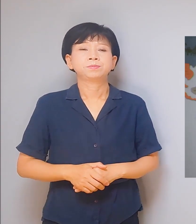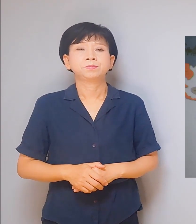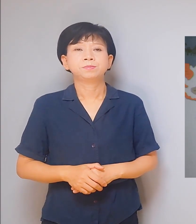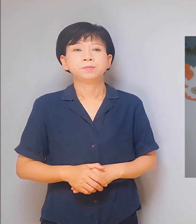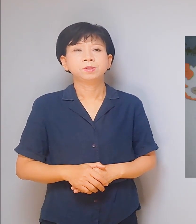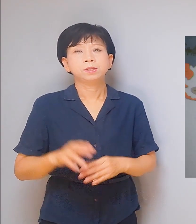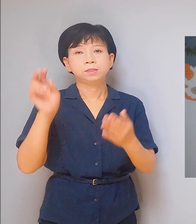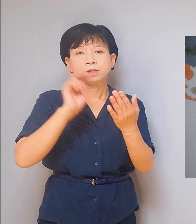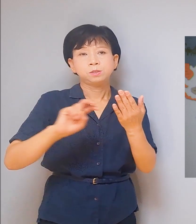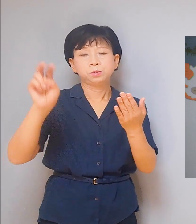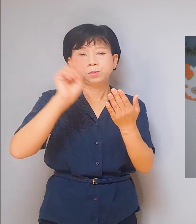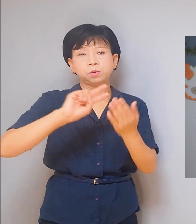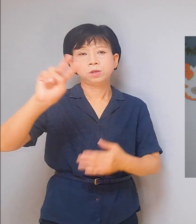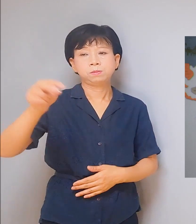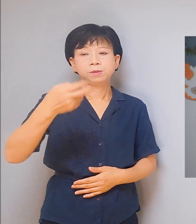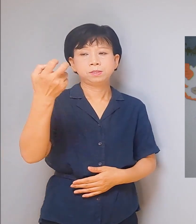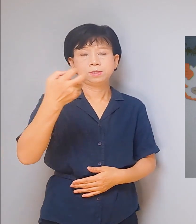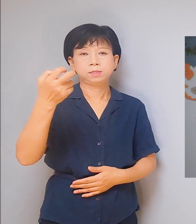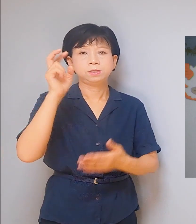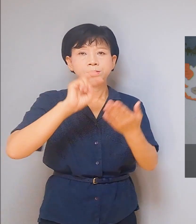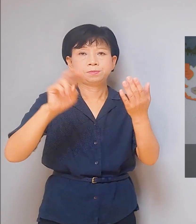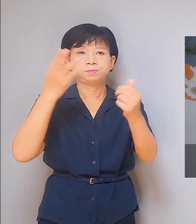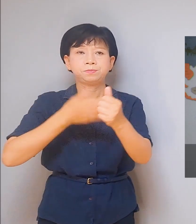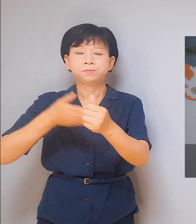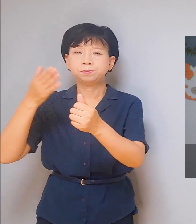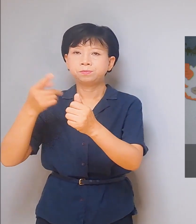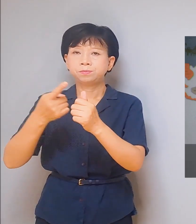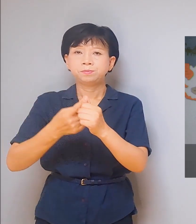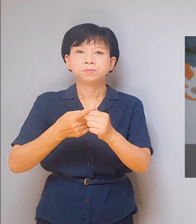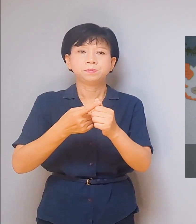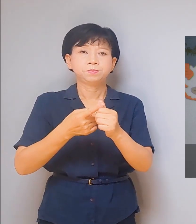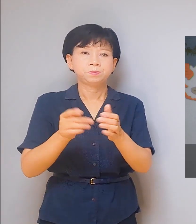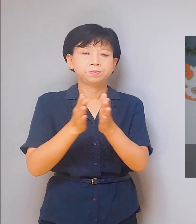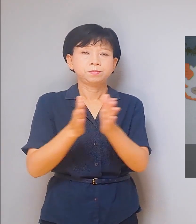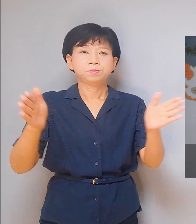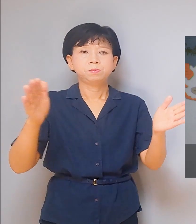변찮는 주님의 사랑 우리 박수치면서 찬송 올려드립니다.